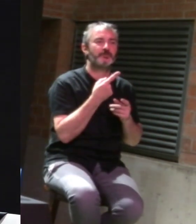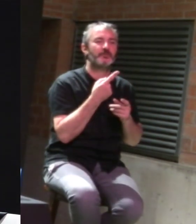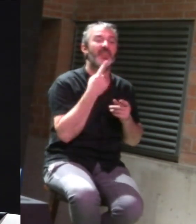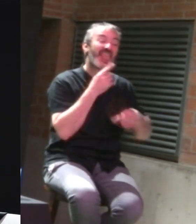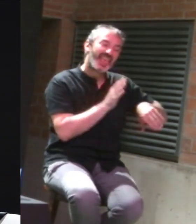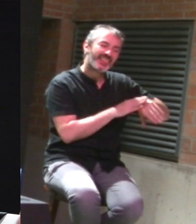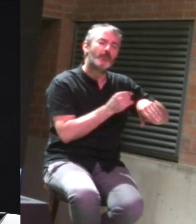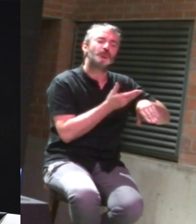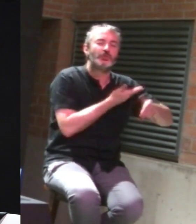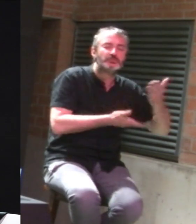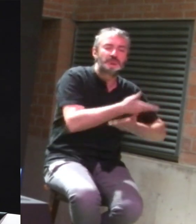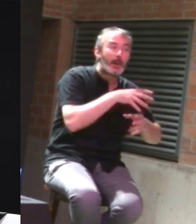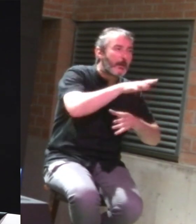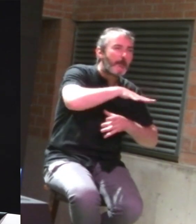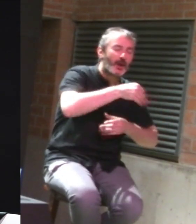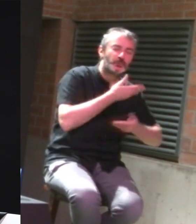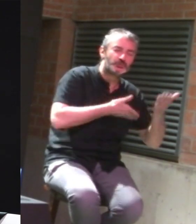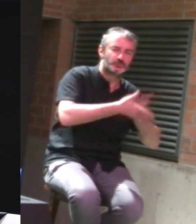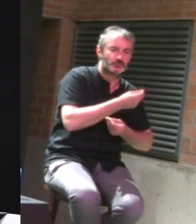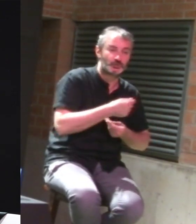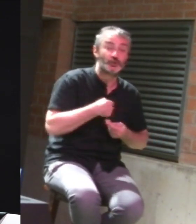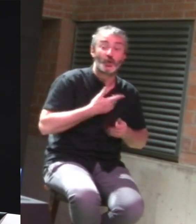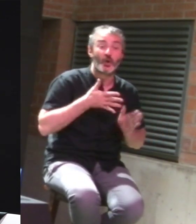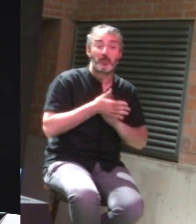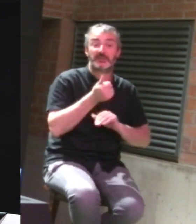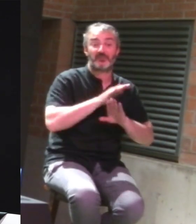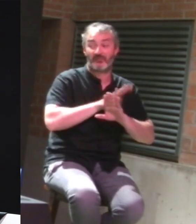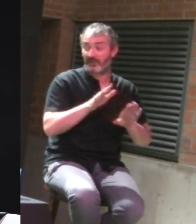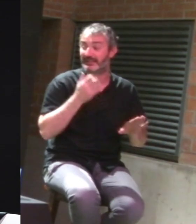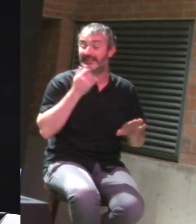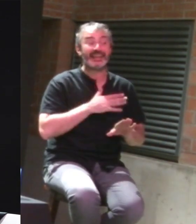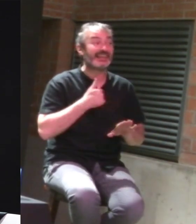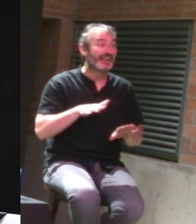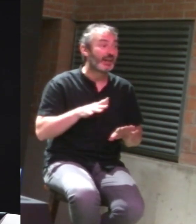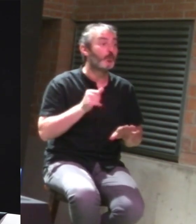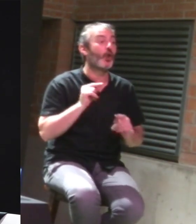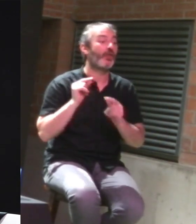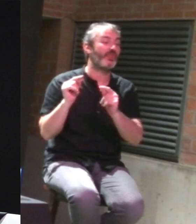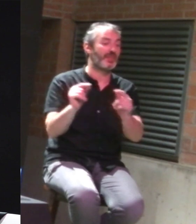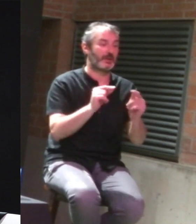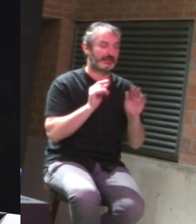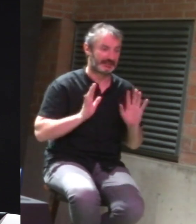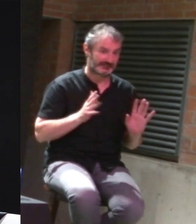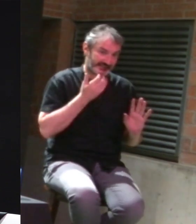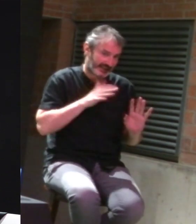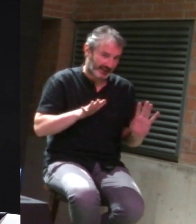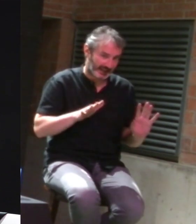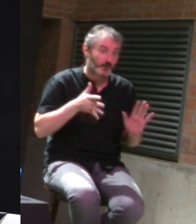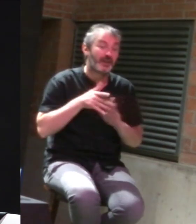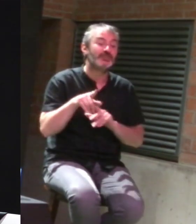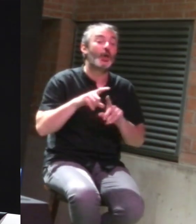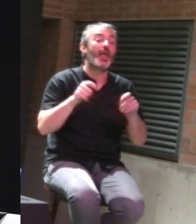diguem-ne, d'esquerres del barri. No? Jo ho deixaria aquí, i si voleu podem obrir una mica de debat. Penseu que és una